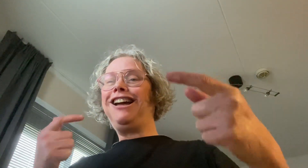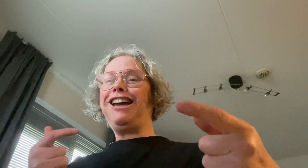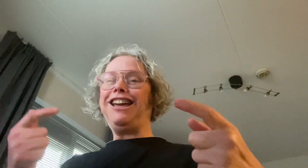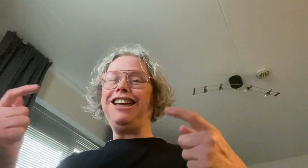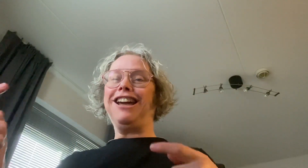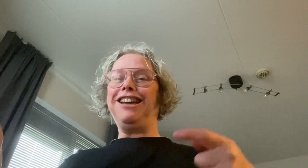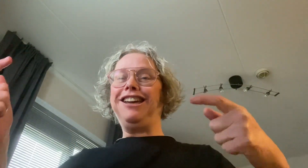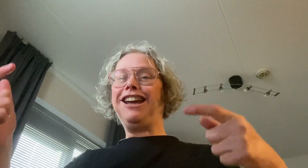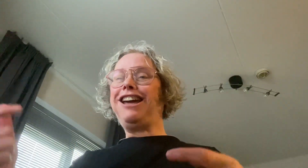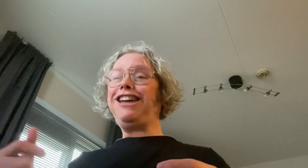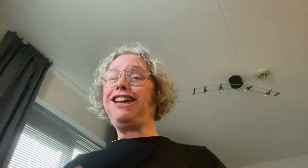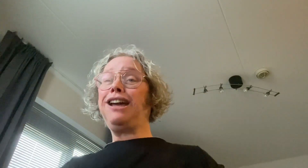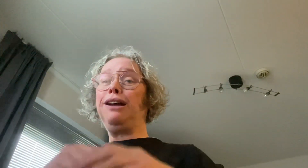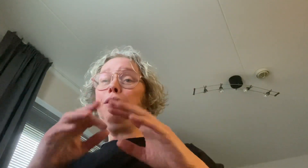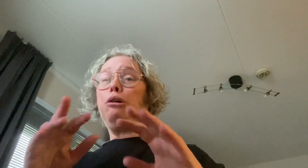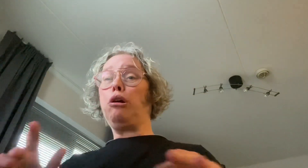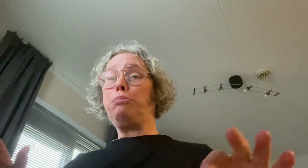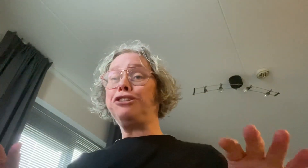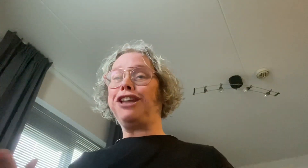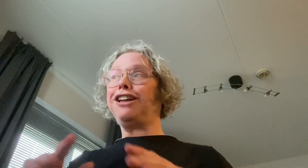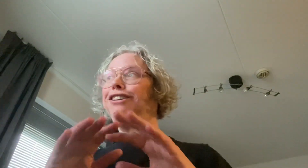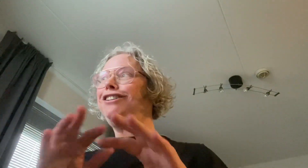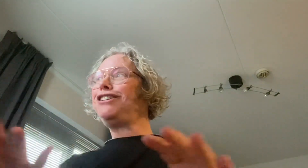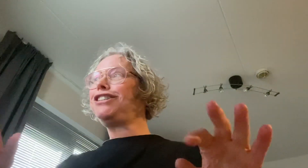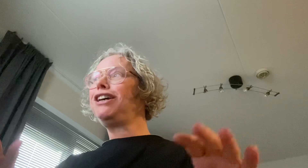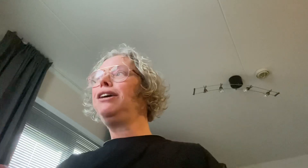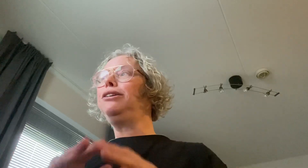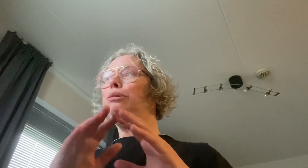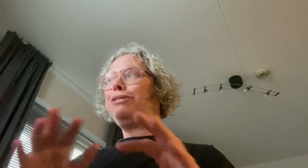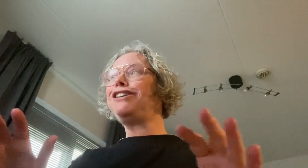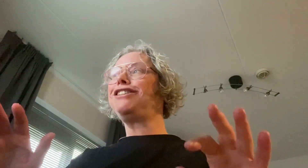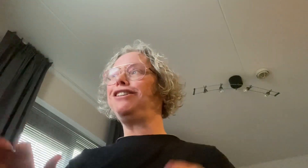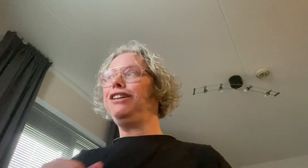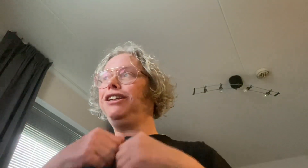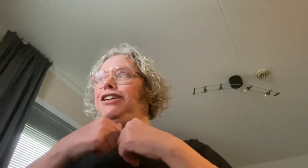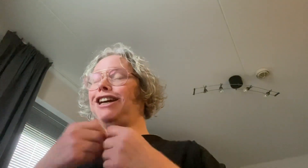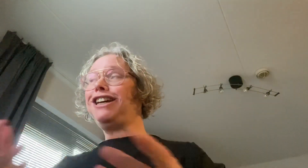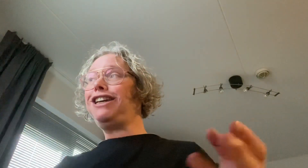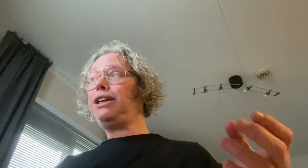Hey, hey, hey, Rob Stenders, de beste jee.